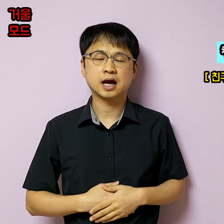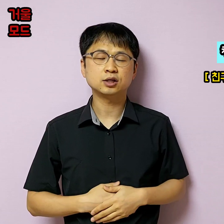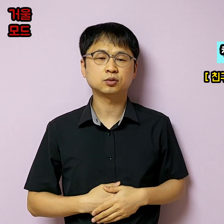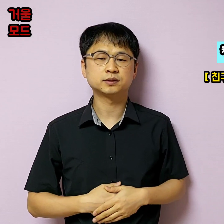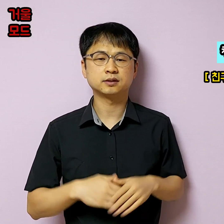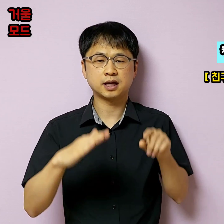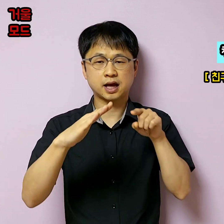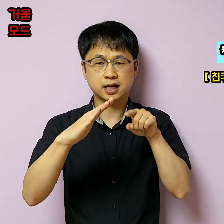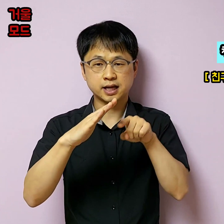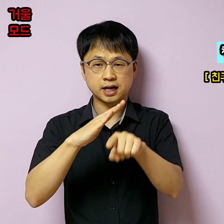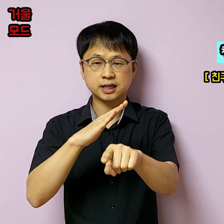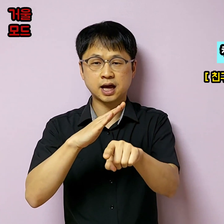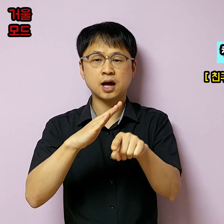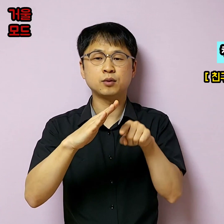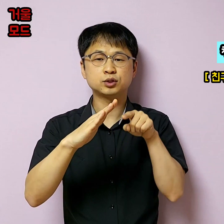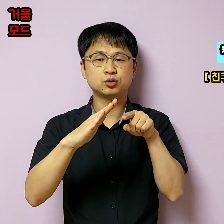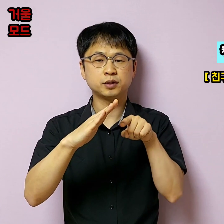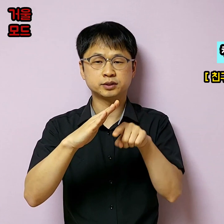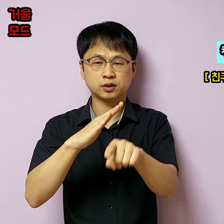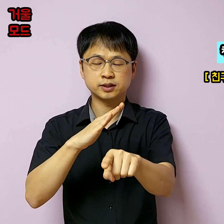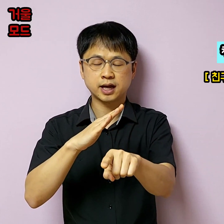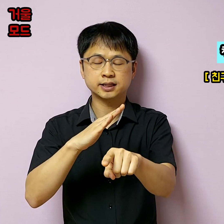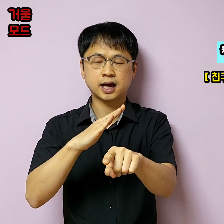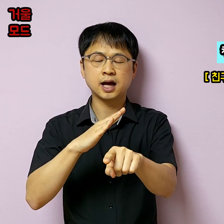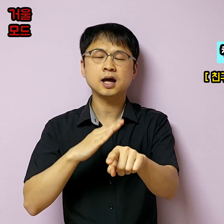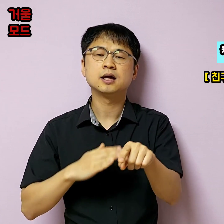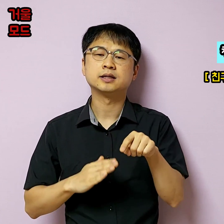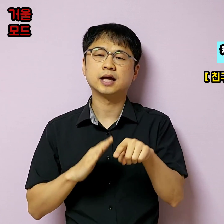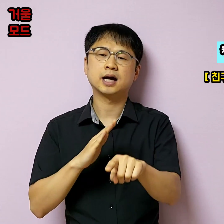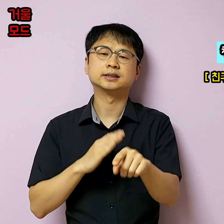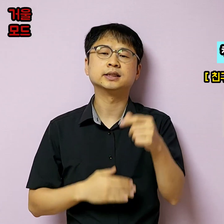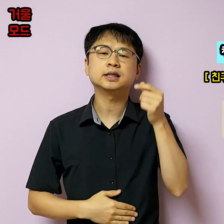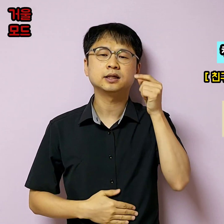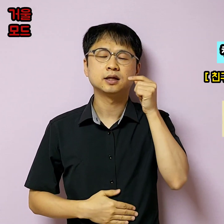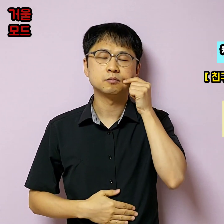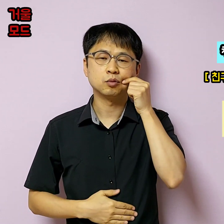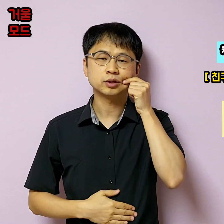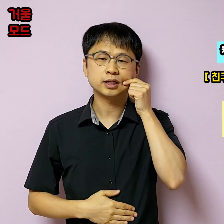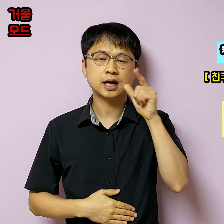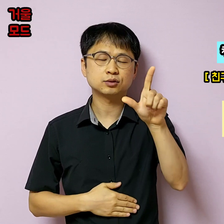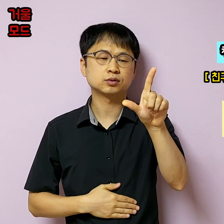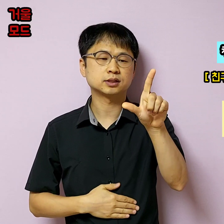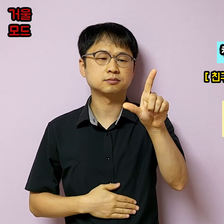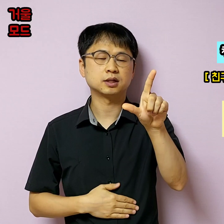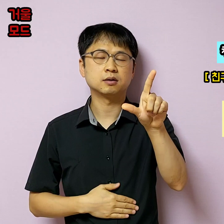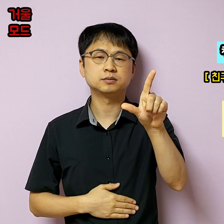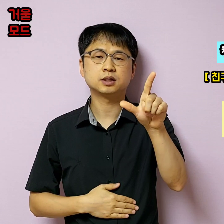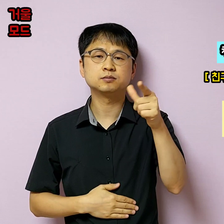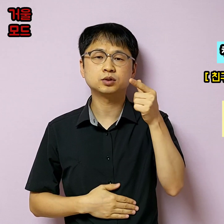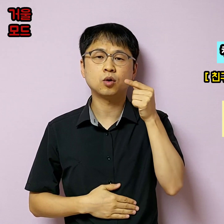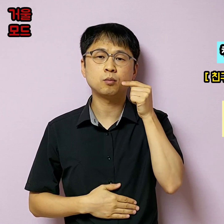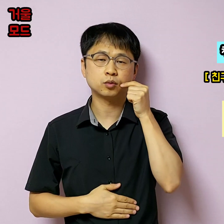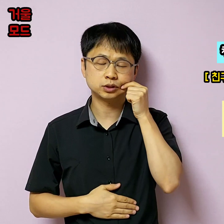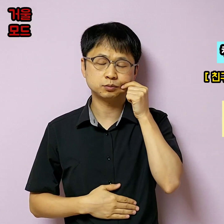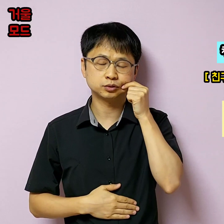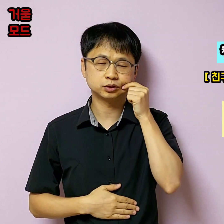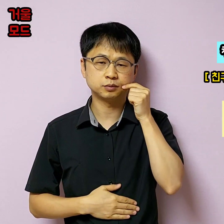나갈 수 없어나, 아까 나가다, 외출 배웠죠. 나가다, 나가지, 못하다 수어 썼습니다. 엄지검지로 볼을